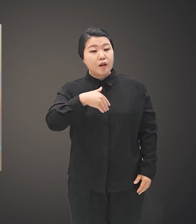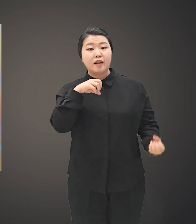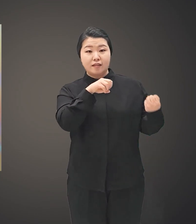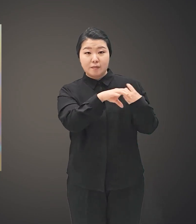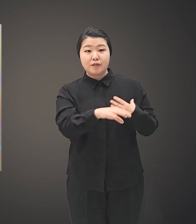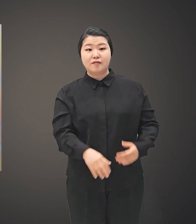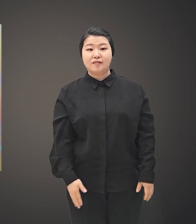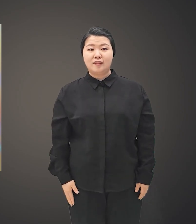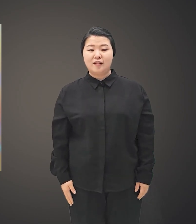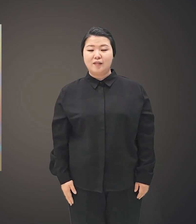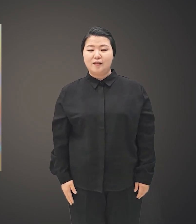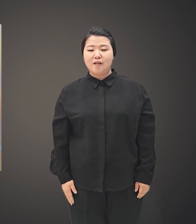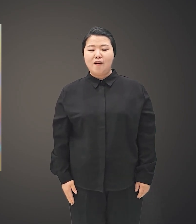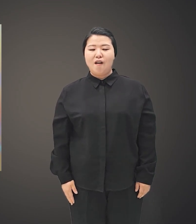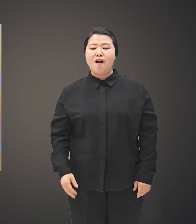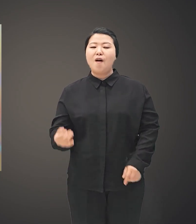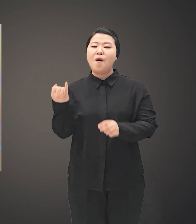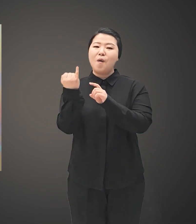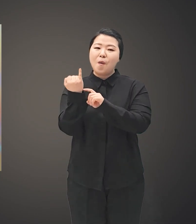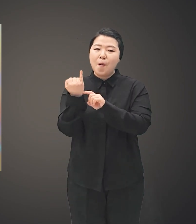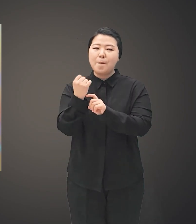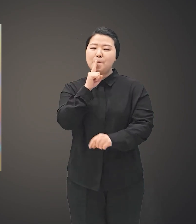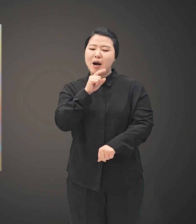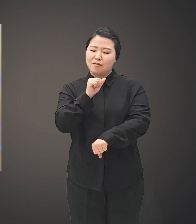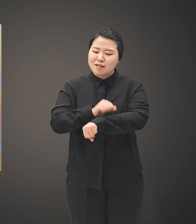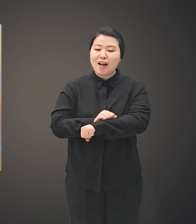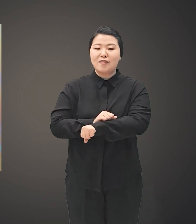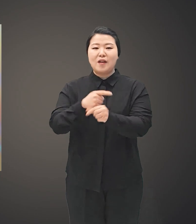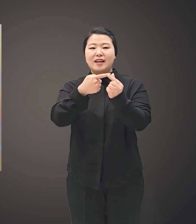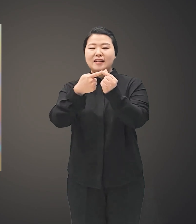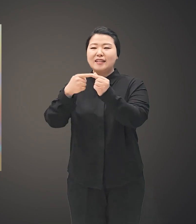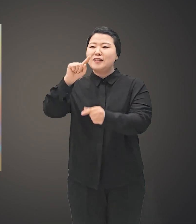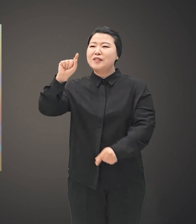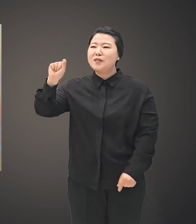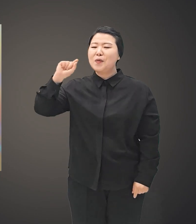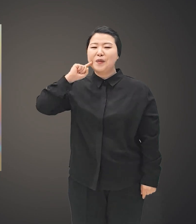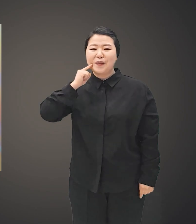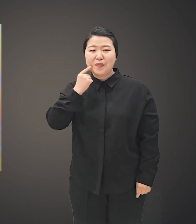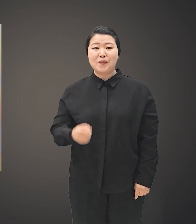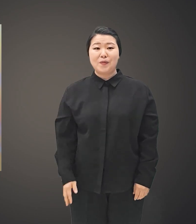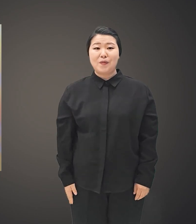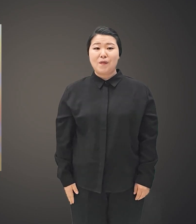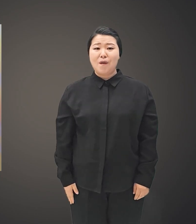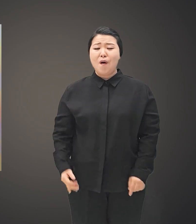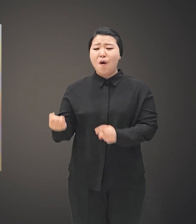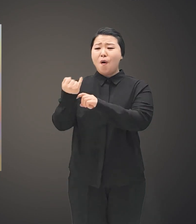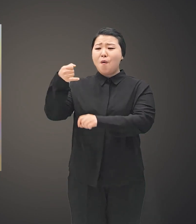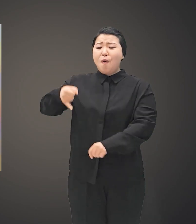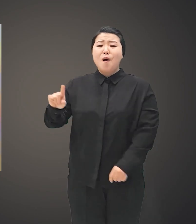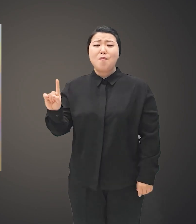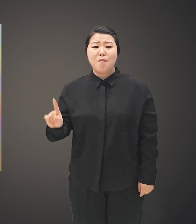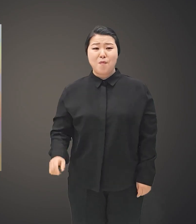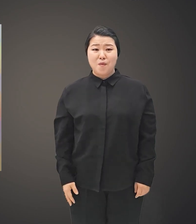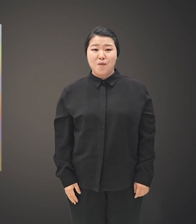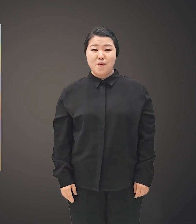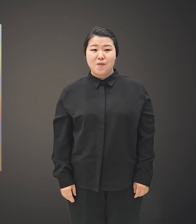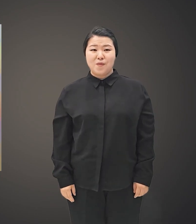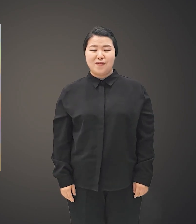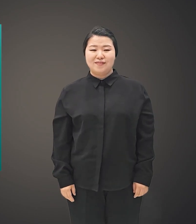해주셨어요. 말도 잘하시고 글씨도 귀엽게 쓰고 이슬아 작가님은 도대체 못하는 게 뭘까요?